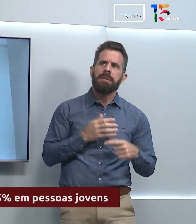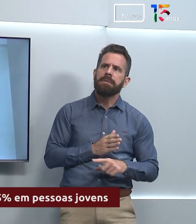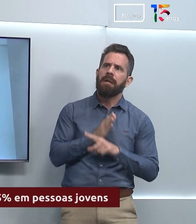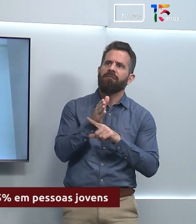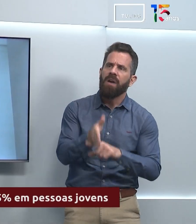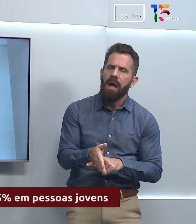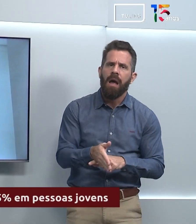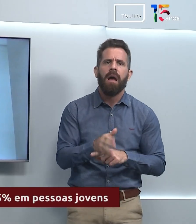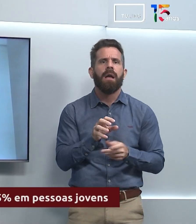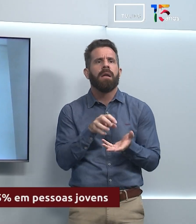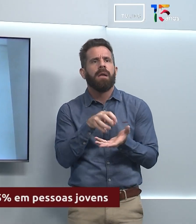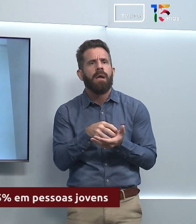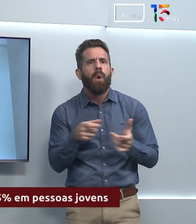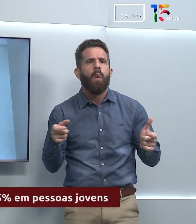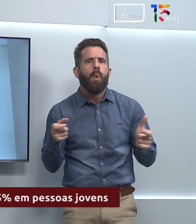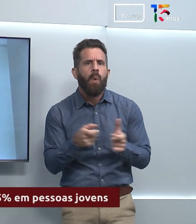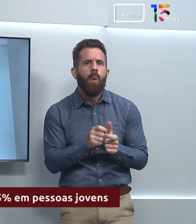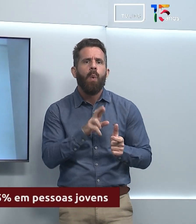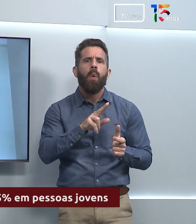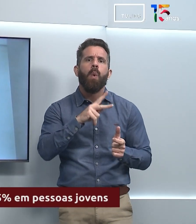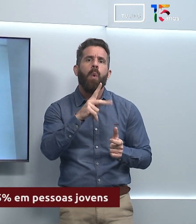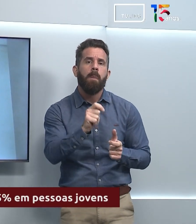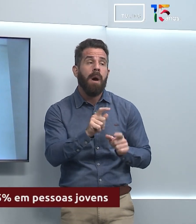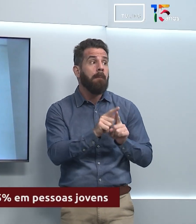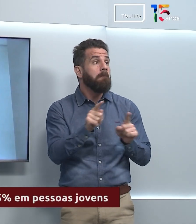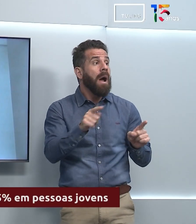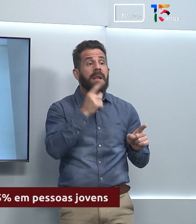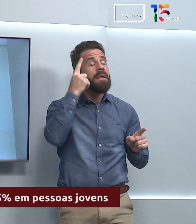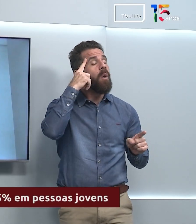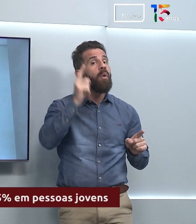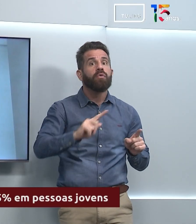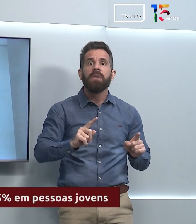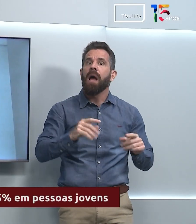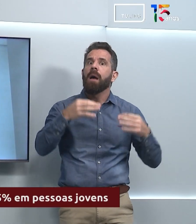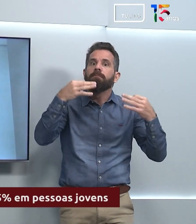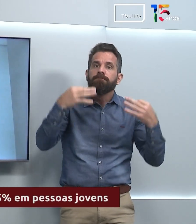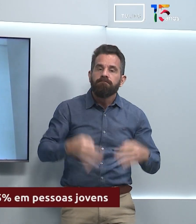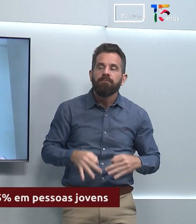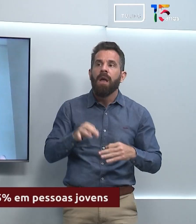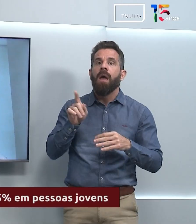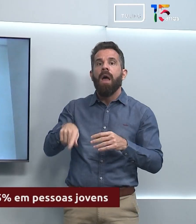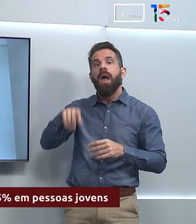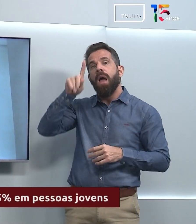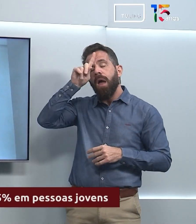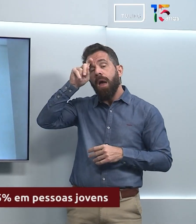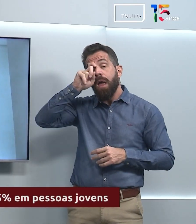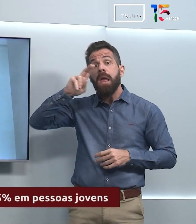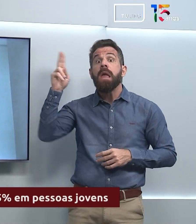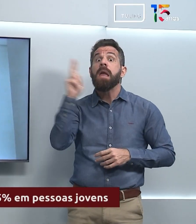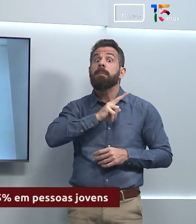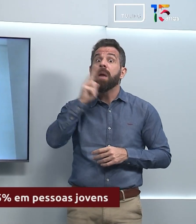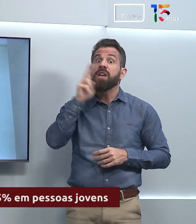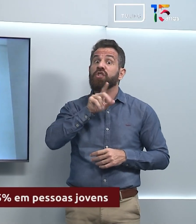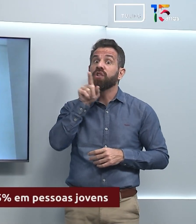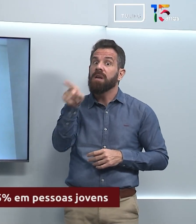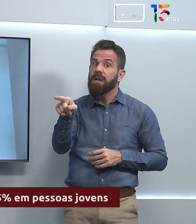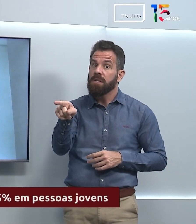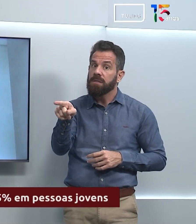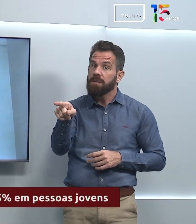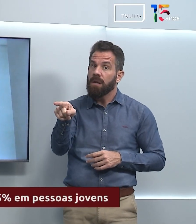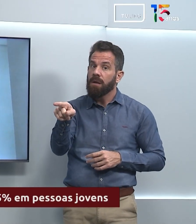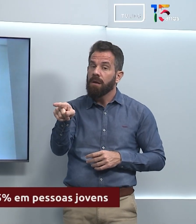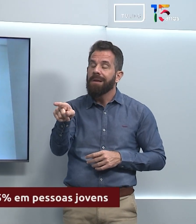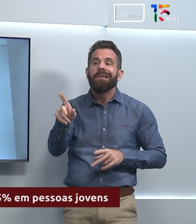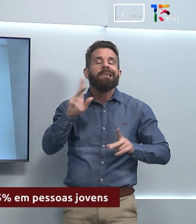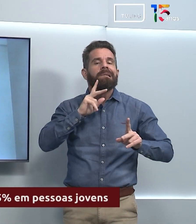é o destino de uma pessoa que está tendo um sintoma de AVC. Tem que ir para uma emergência médica. AVC é sinal, né, igual